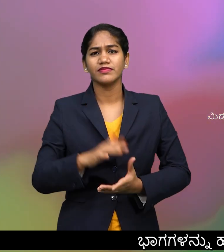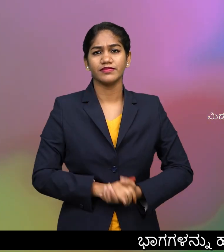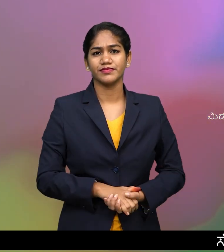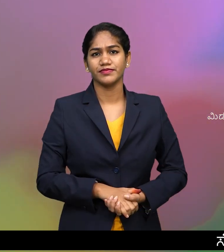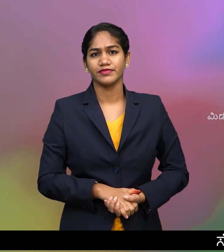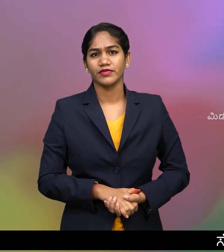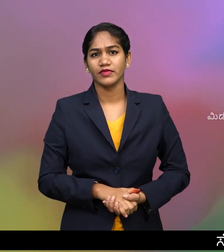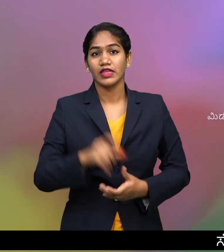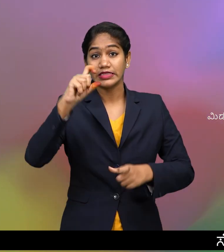ಸೆರೆಬೆಲಮ್,